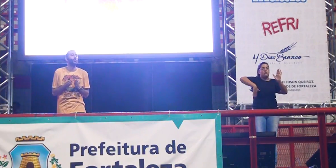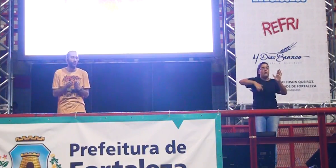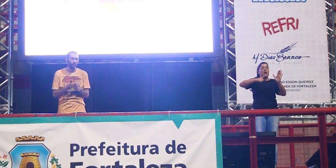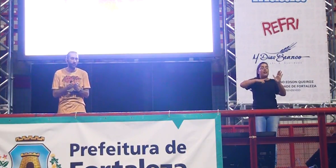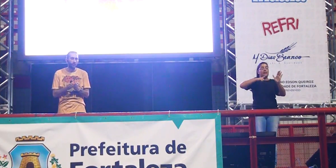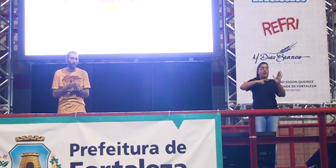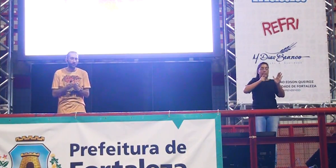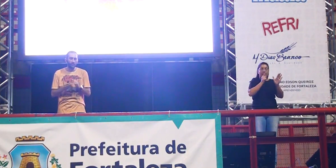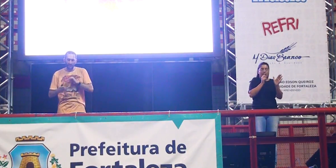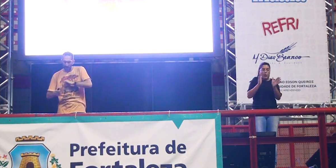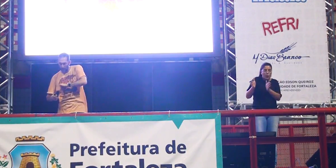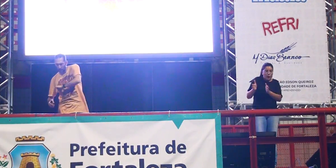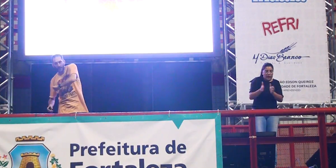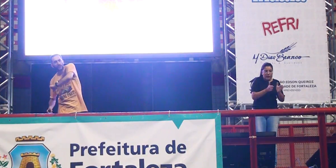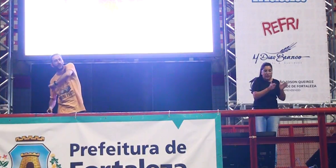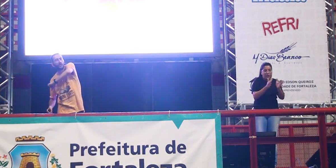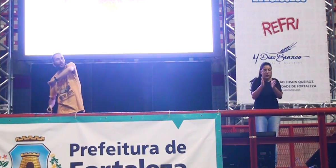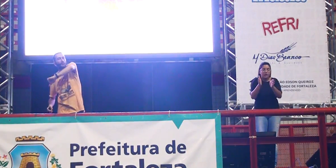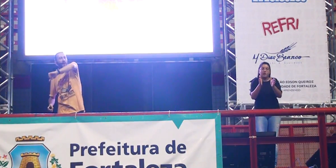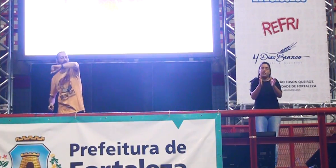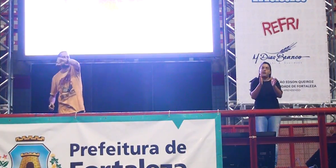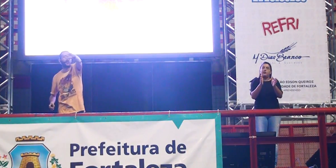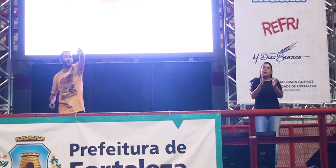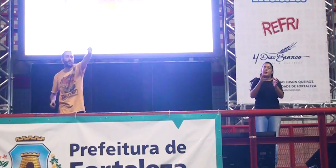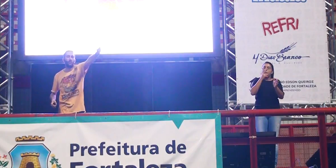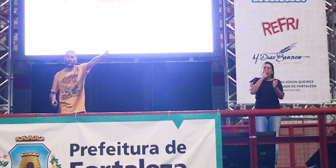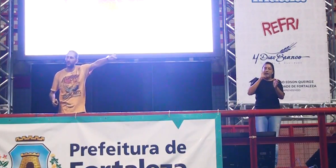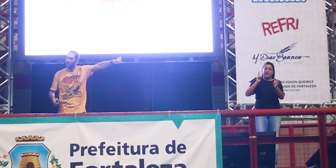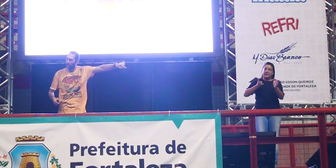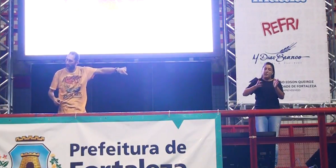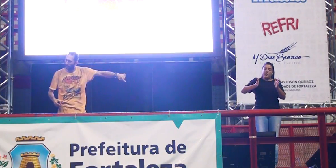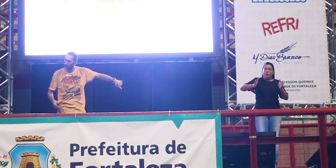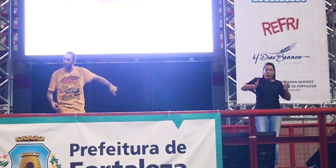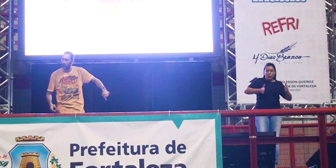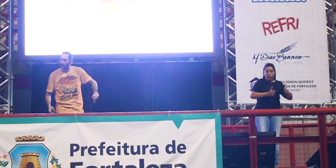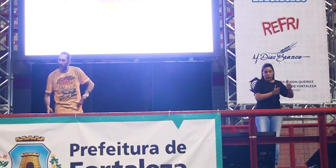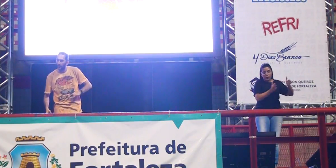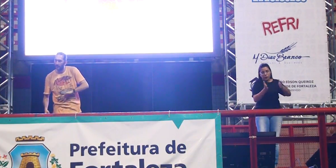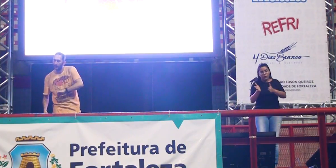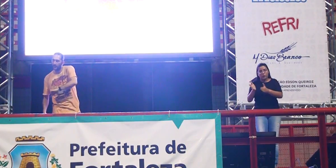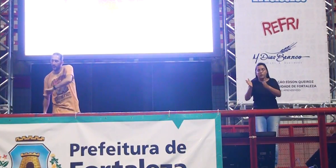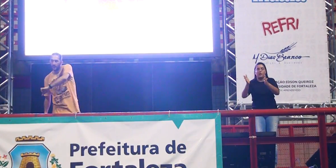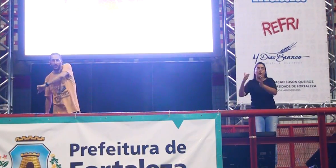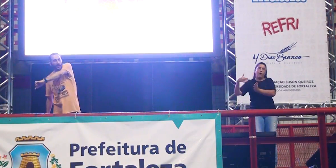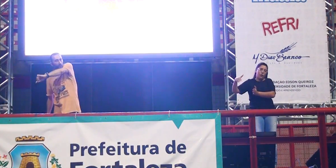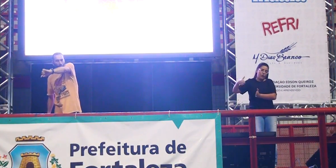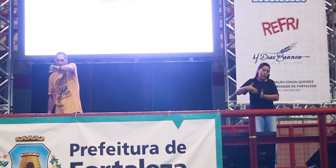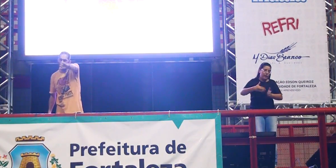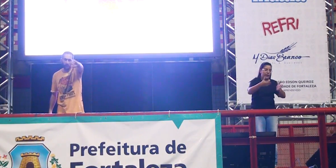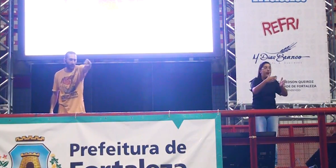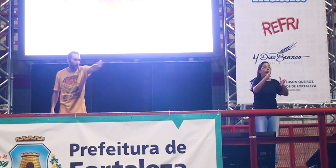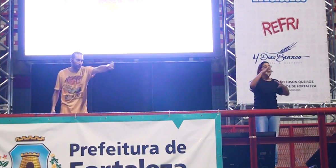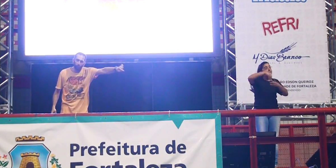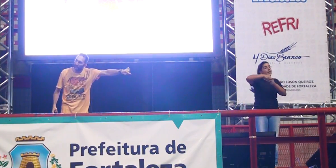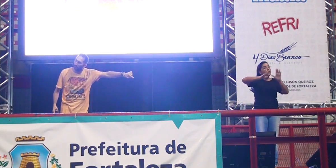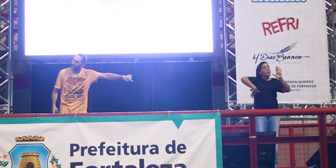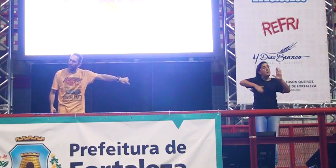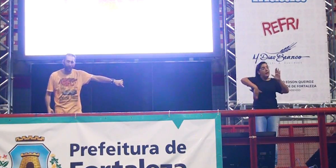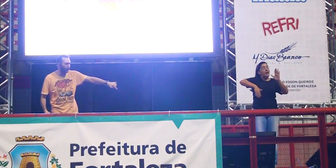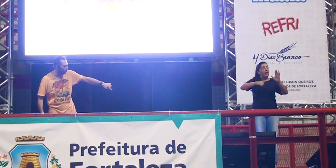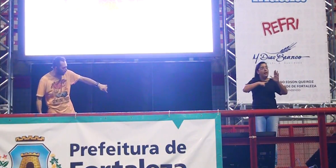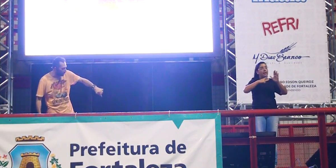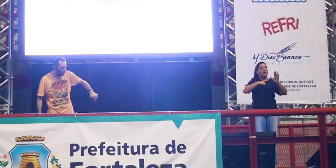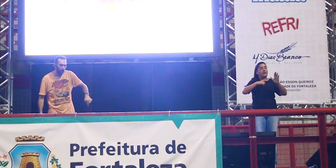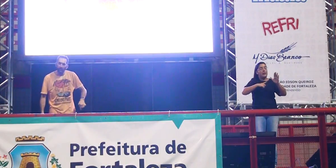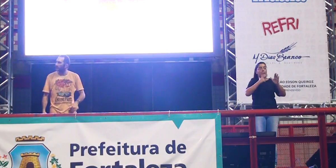um rio que sai de uma região, passa sempre para outra. Isso é uma corrente. Dentro do oceano eu tenho uma